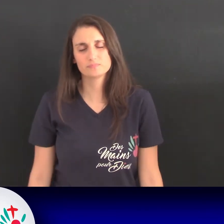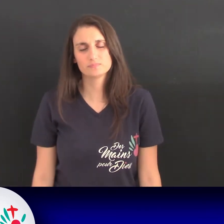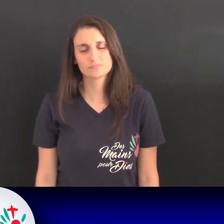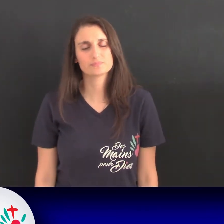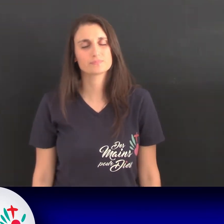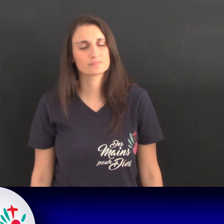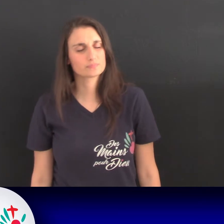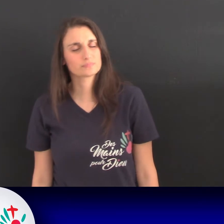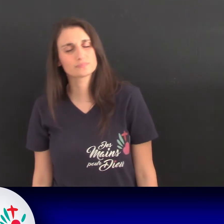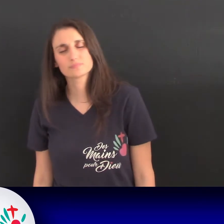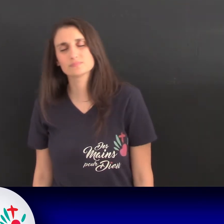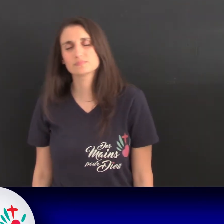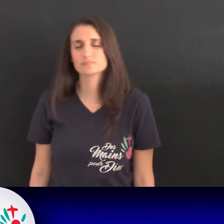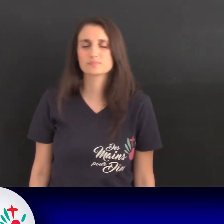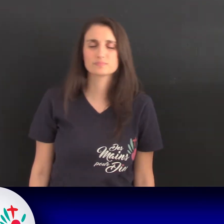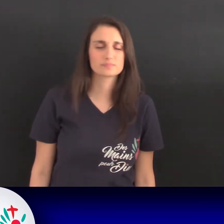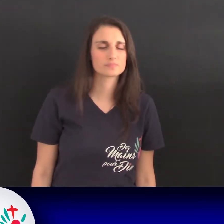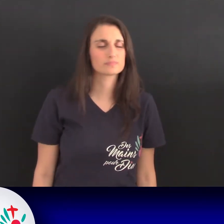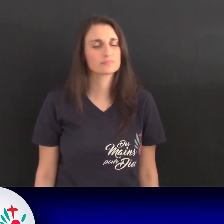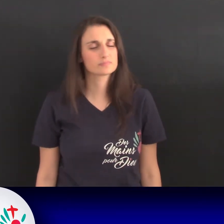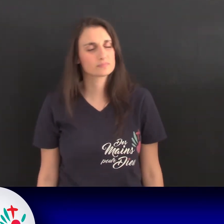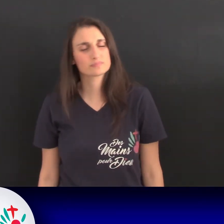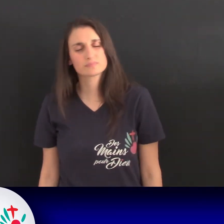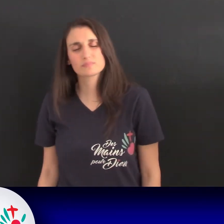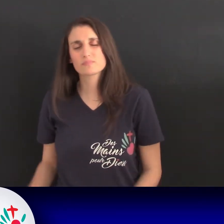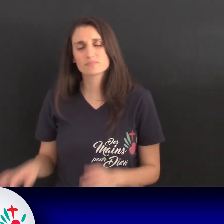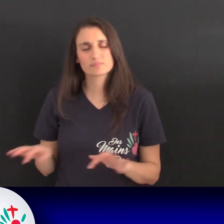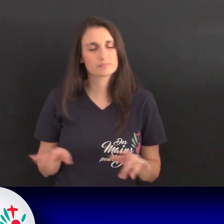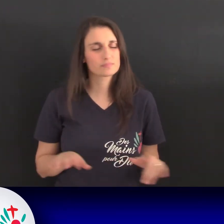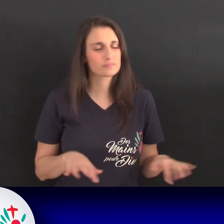Nous t'adorons.